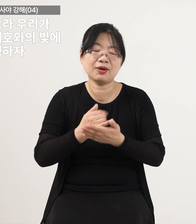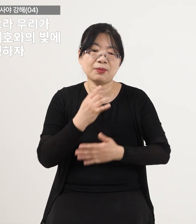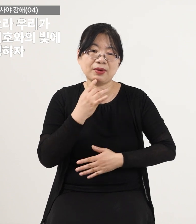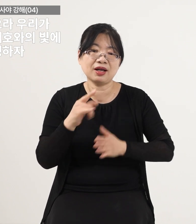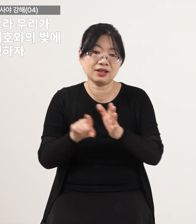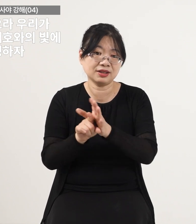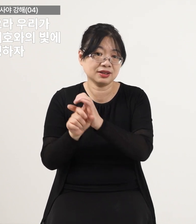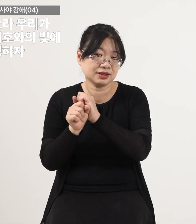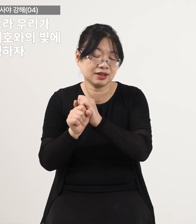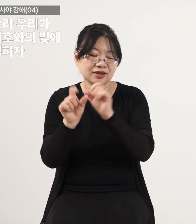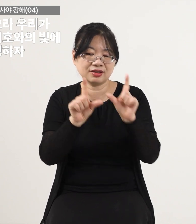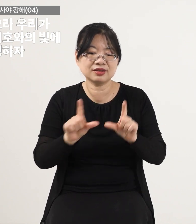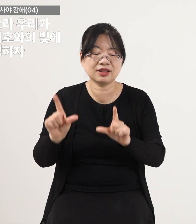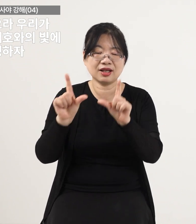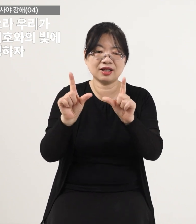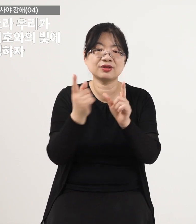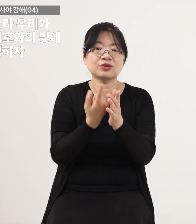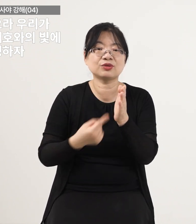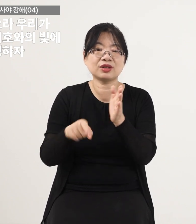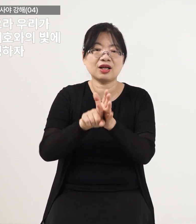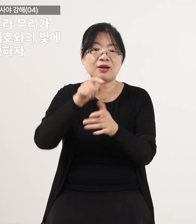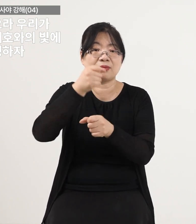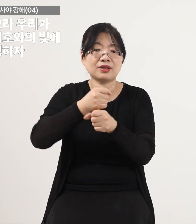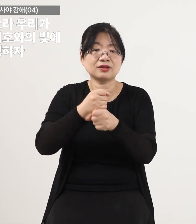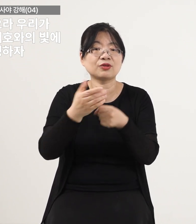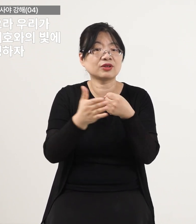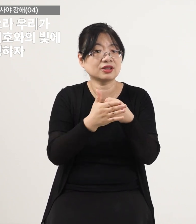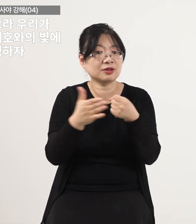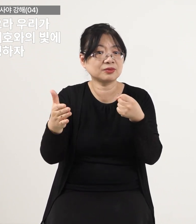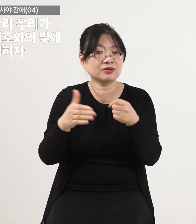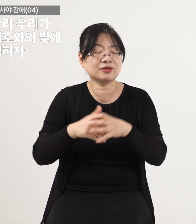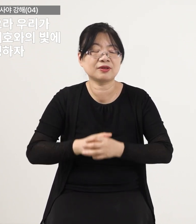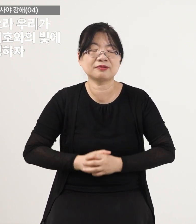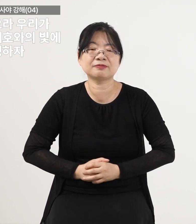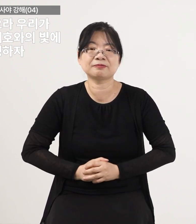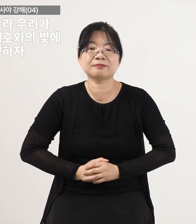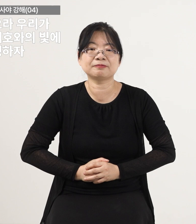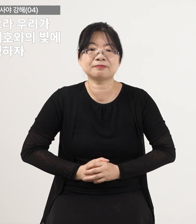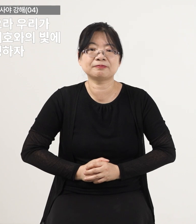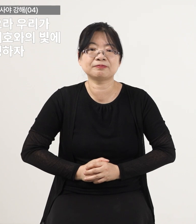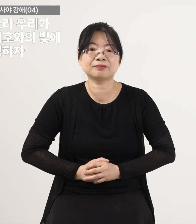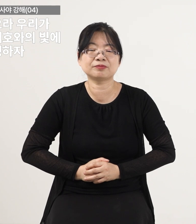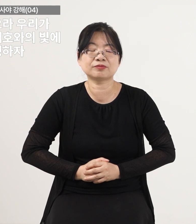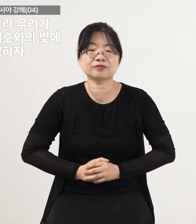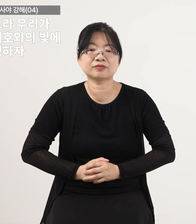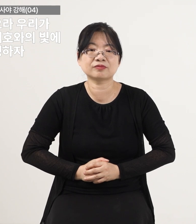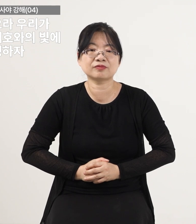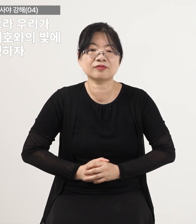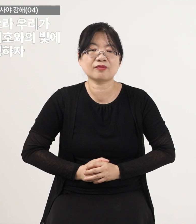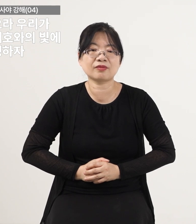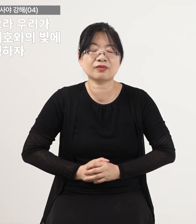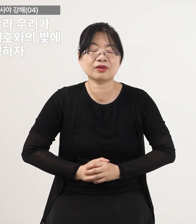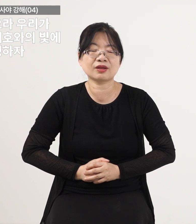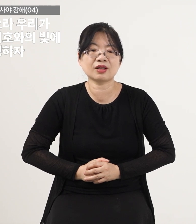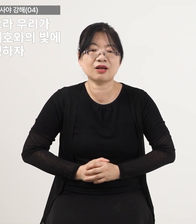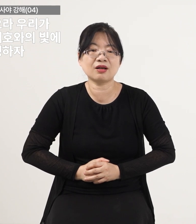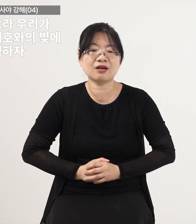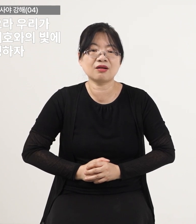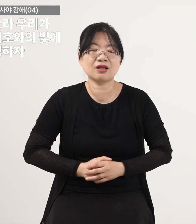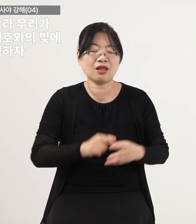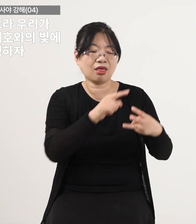하나님만 의지해서 살도록 만들어졌어요. 그렇게 설계된 겁니다. 근데 그런 것들을